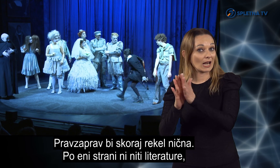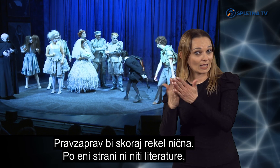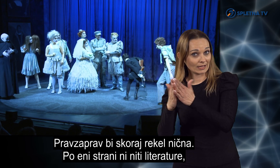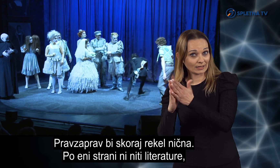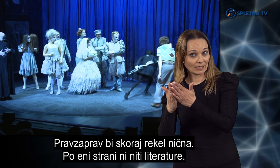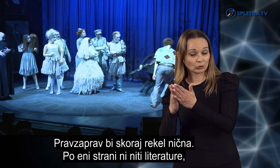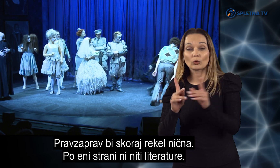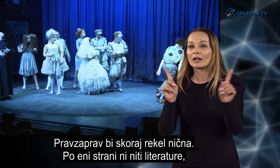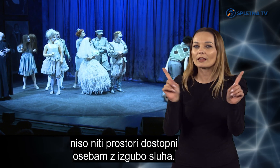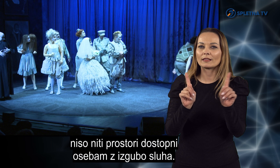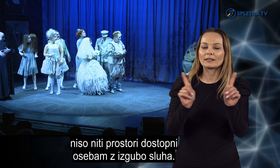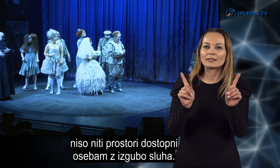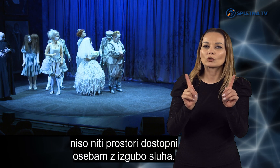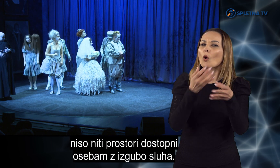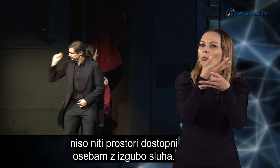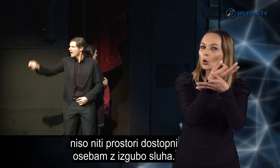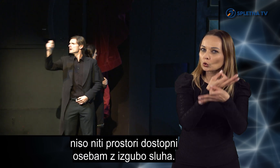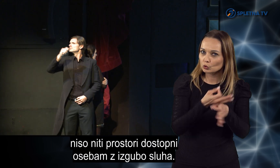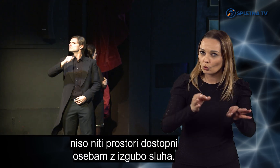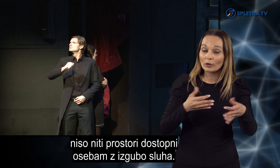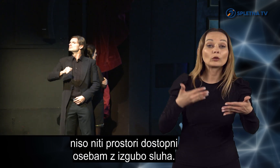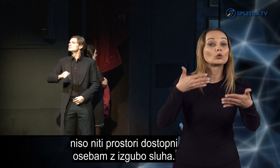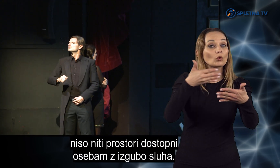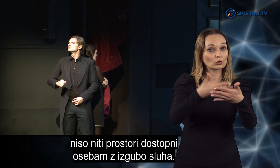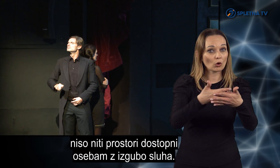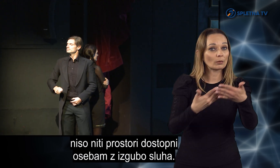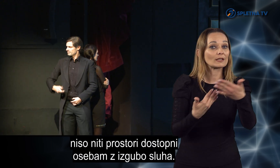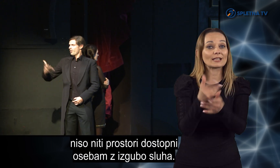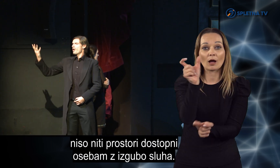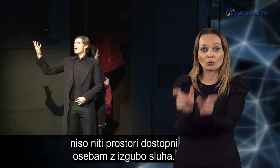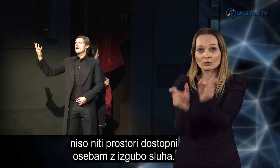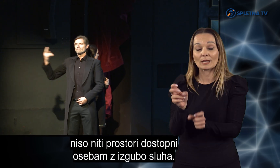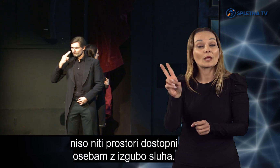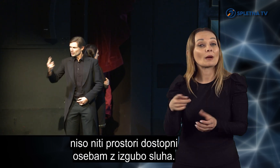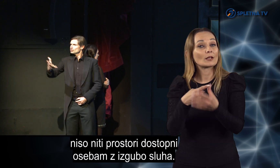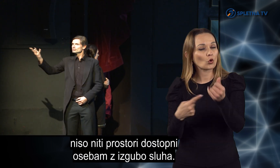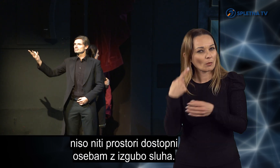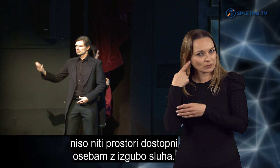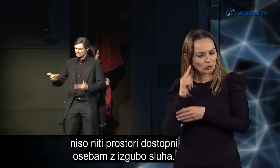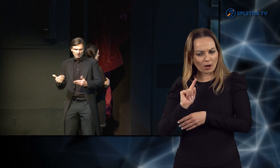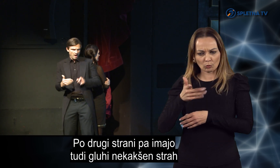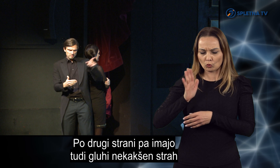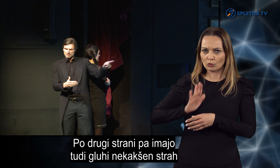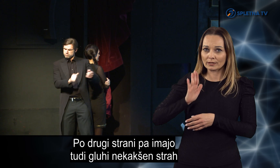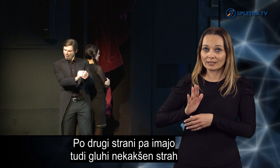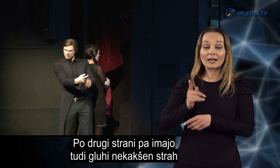in niso niti prostori dostopni osebam z izgubo sluha, po drugi strani pa tudi gluhe